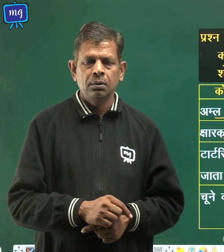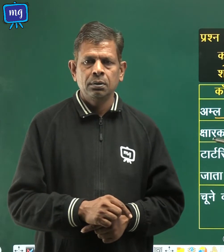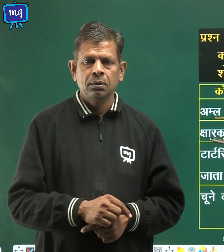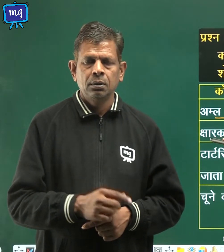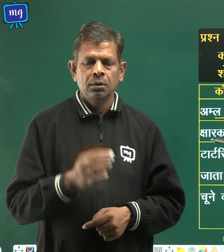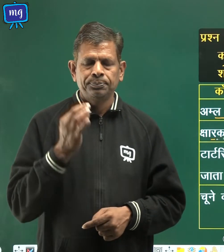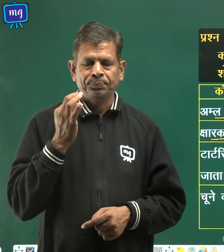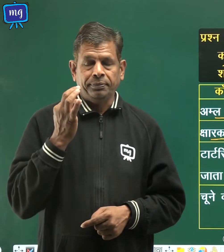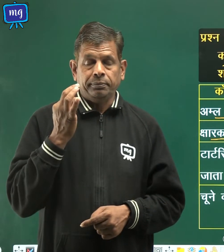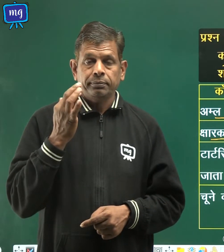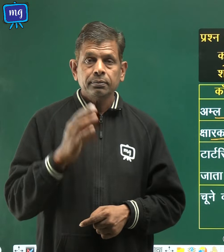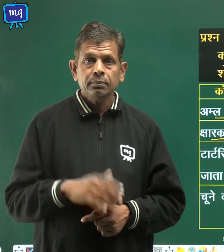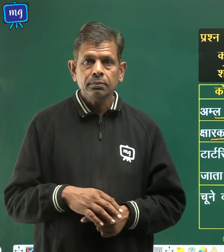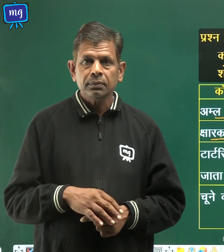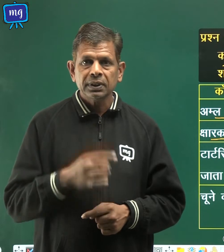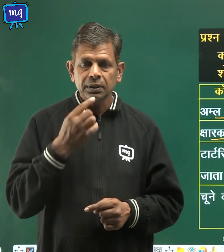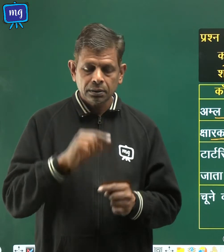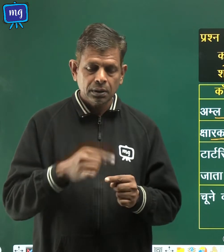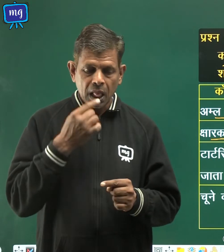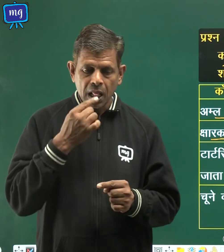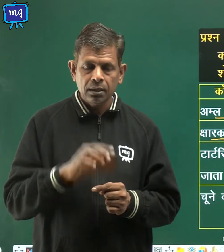क्षारक चखने में